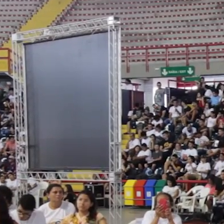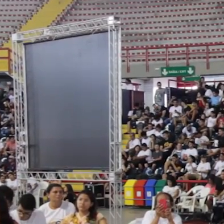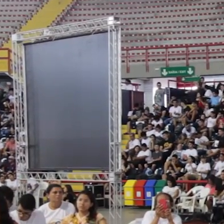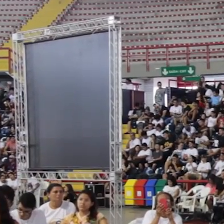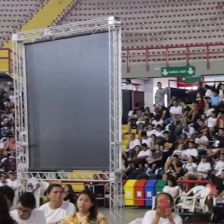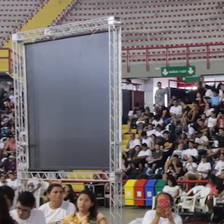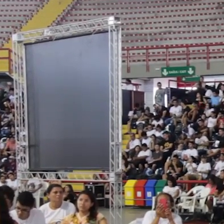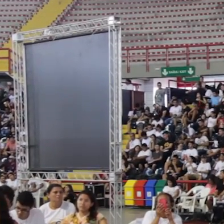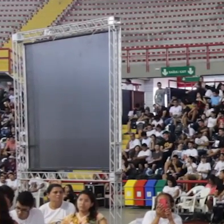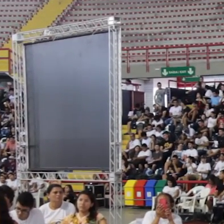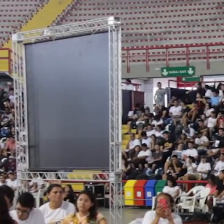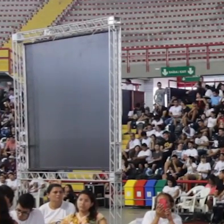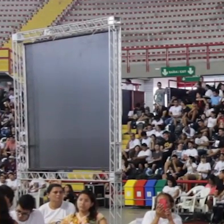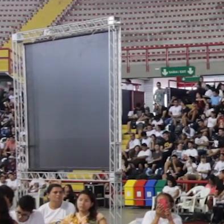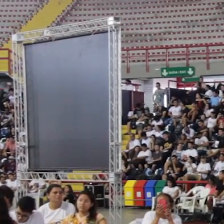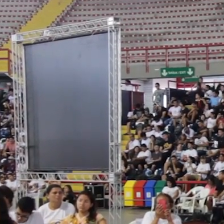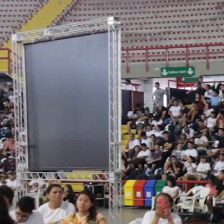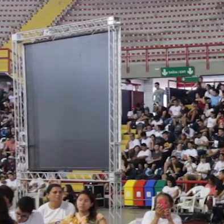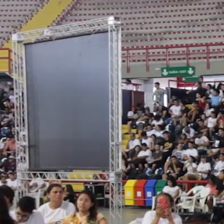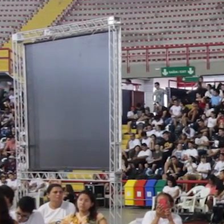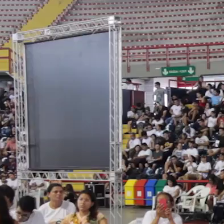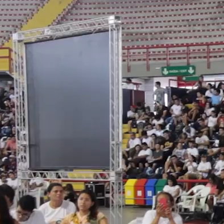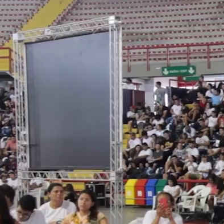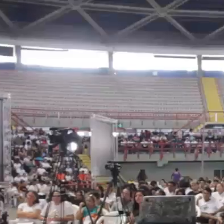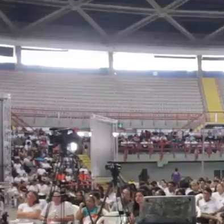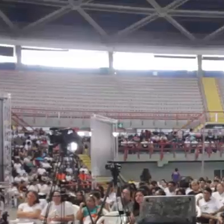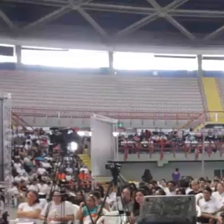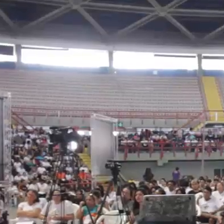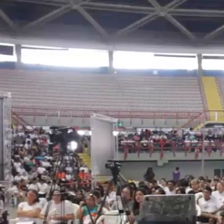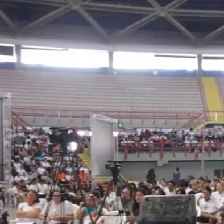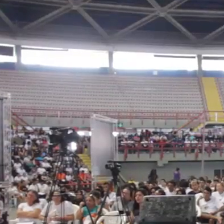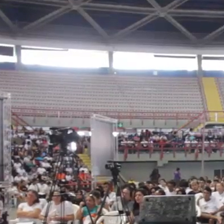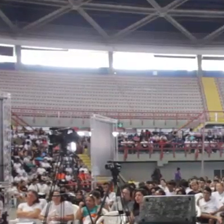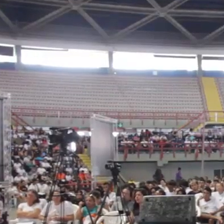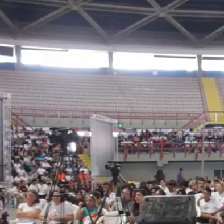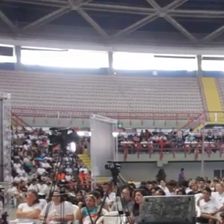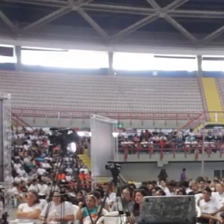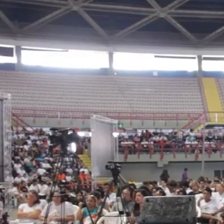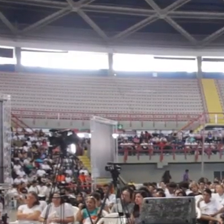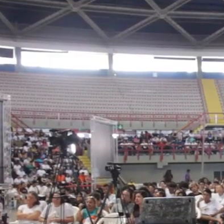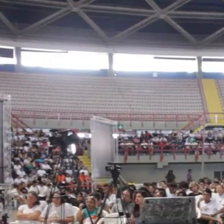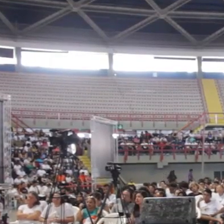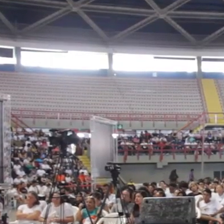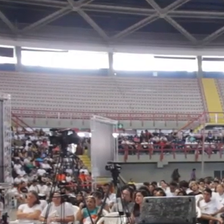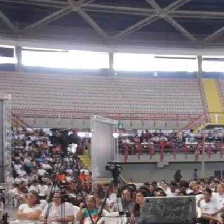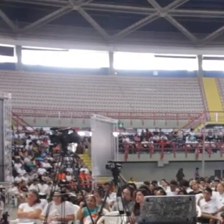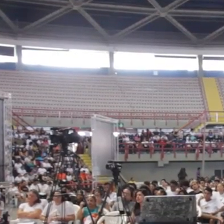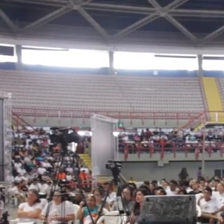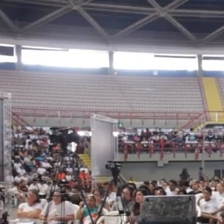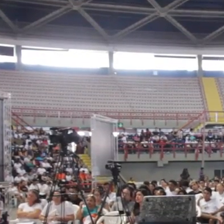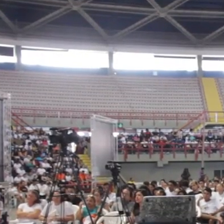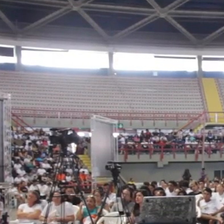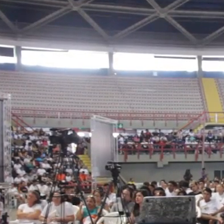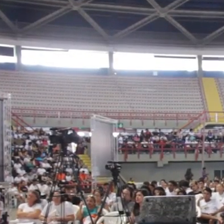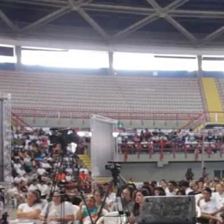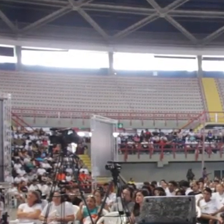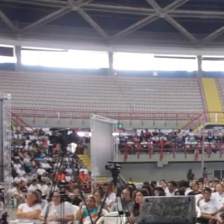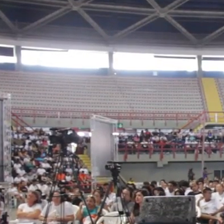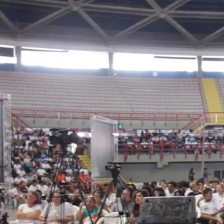seca tendem a ser bons ou ruins? Bons. Então, se a pessoa olhasse para esse tema como um